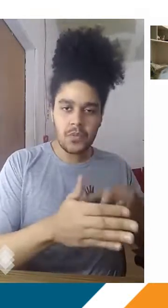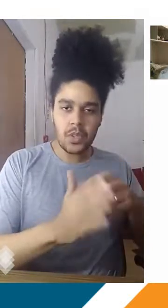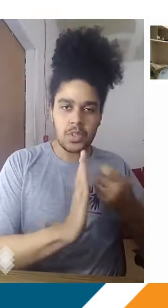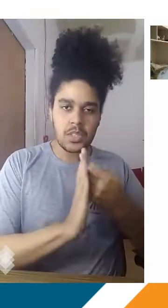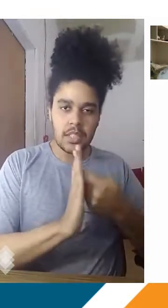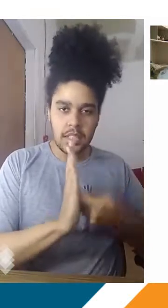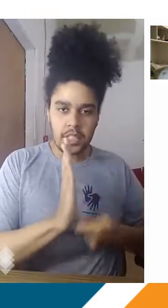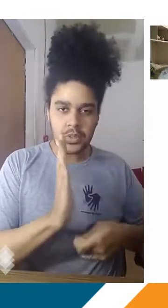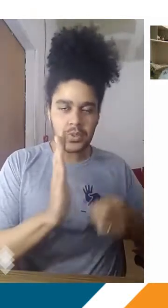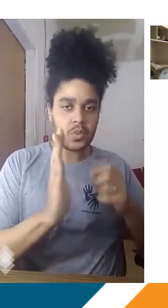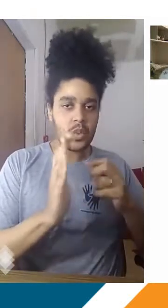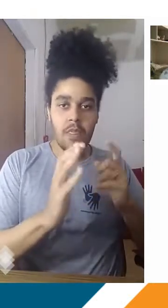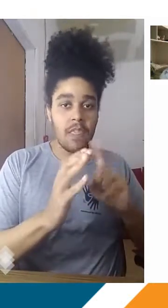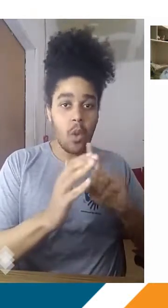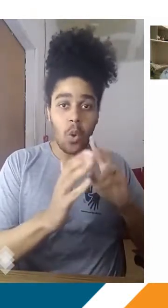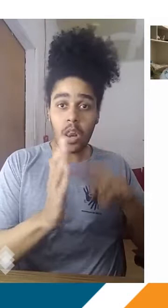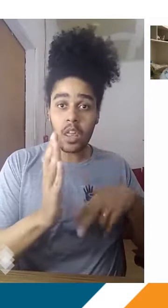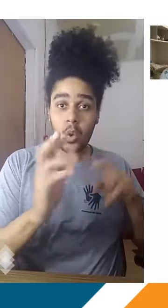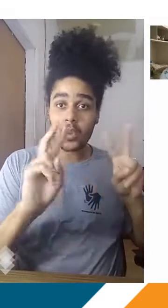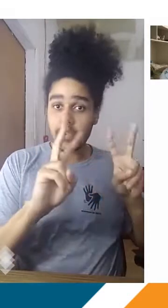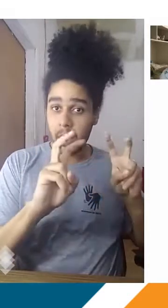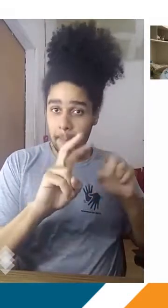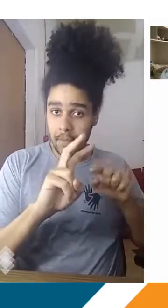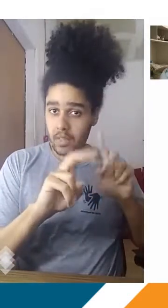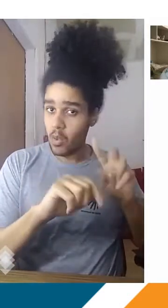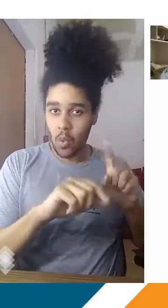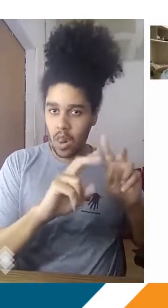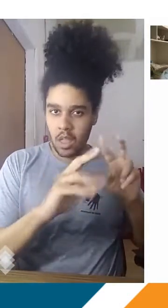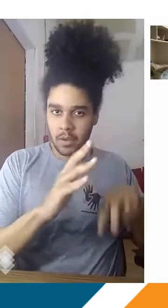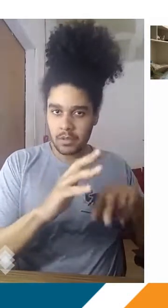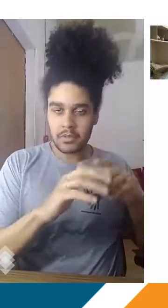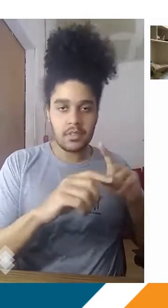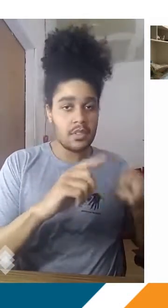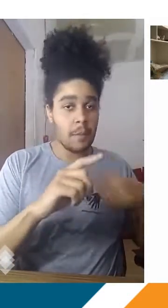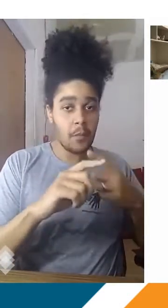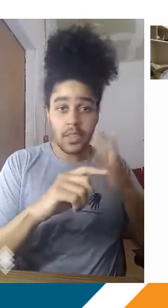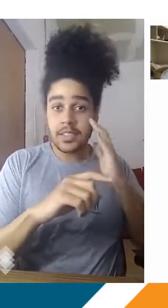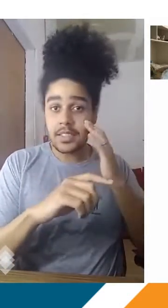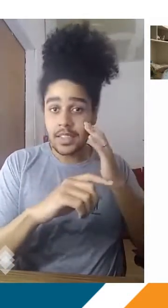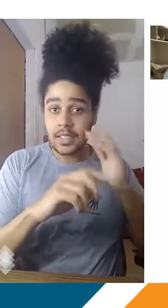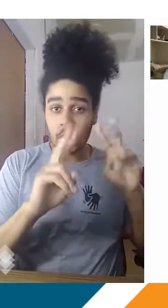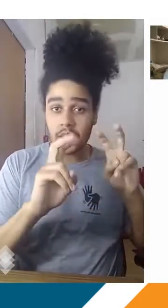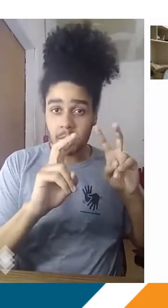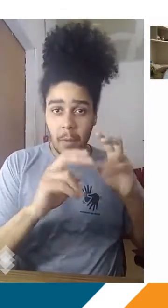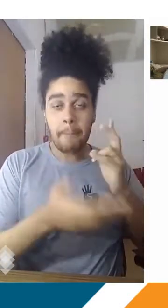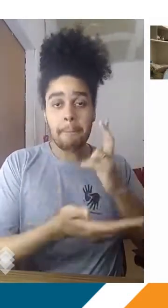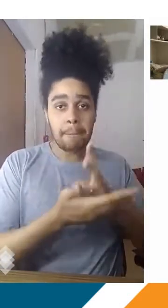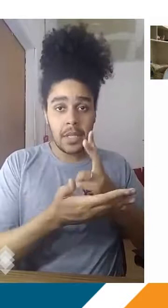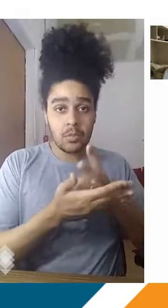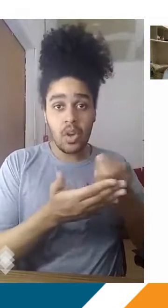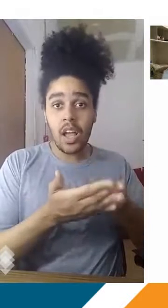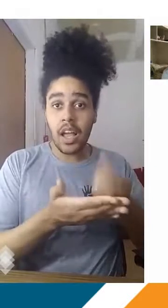evidentemente, é dar uma olhadinha nos textos motivadores sem ler o tema. E depois de ler esses textos motivadores, tentar, talvez, compreender esse